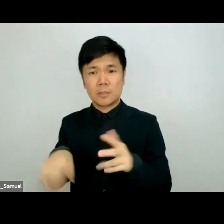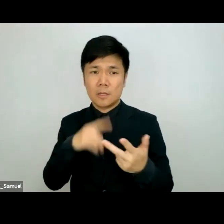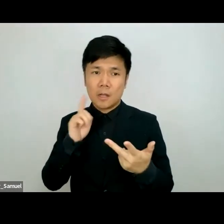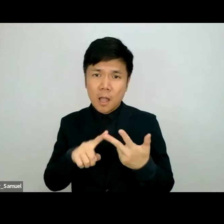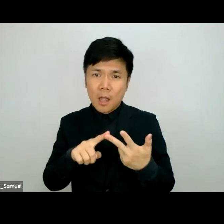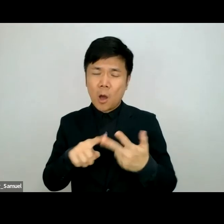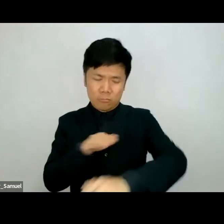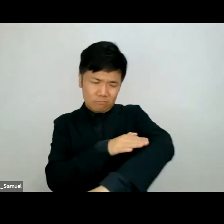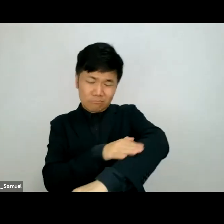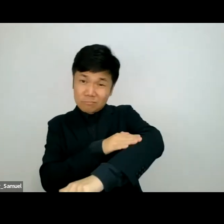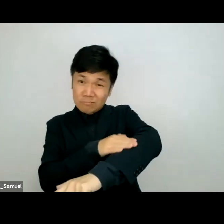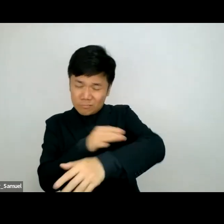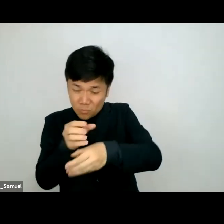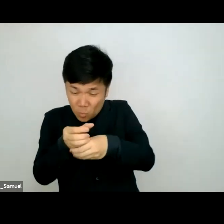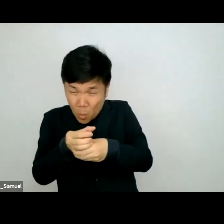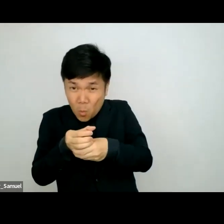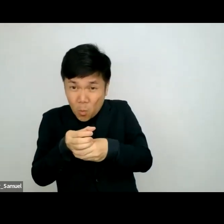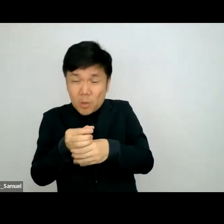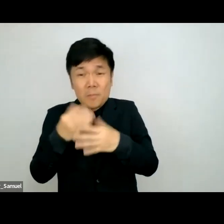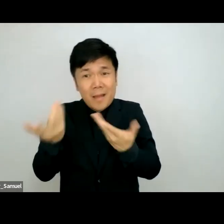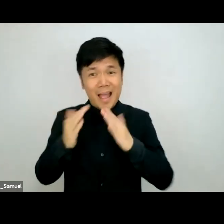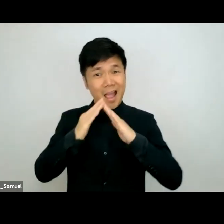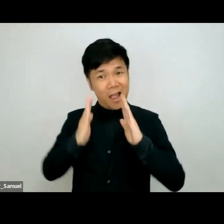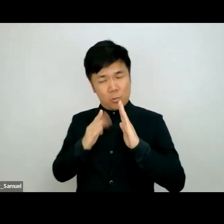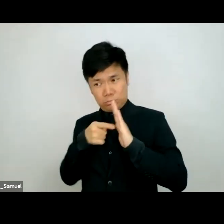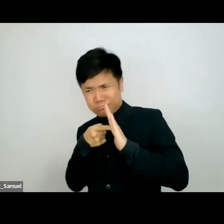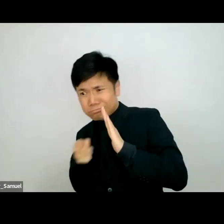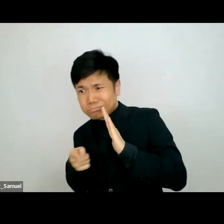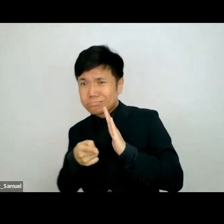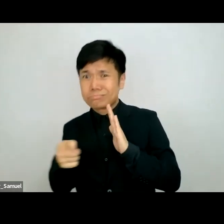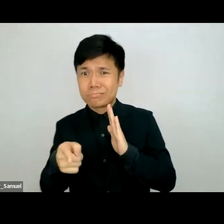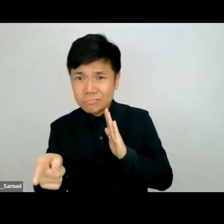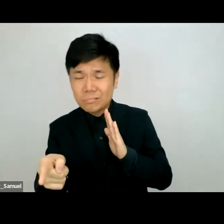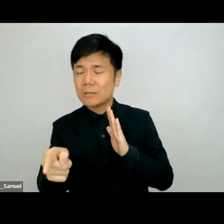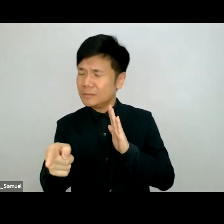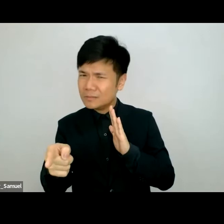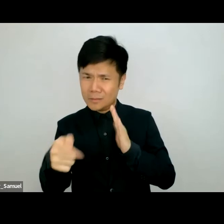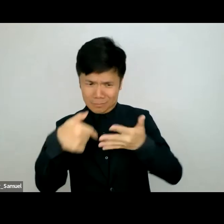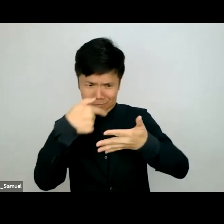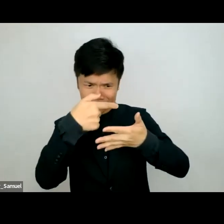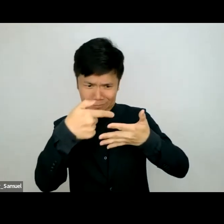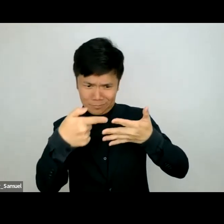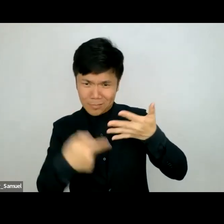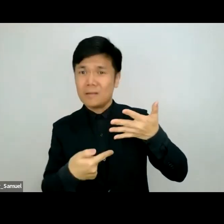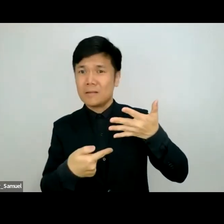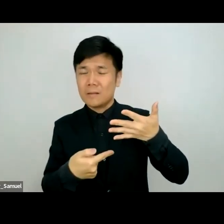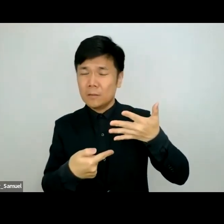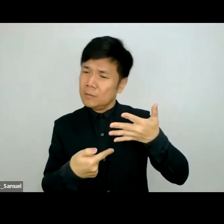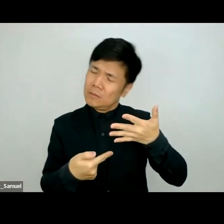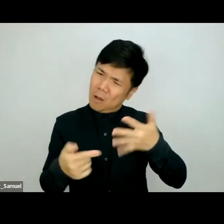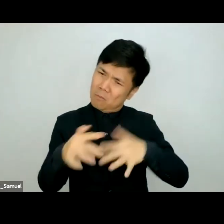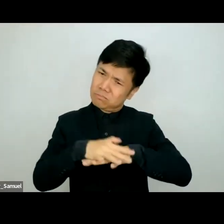communautés autochtones ou des minorités linguistiques qui vivent en zone rurale,